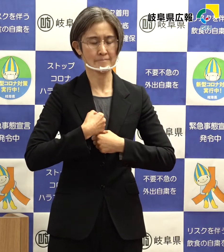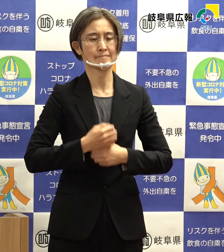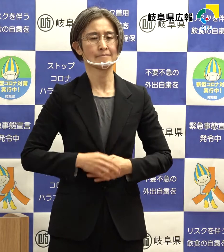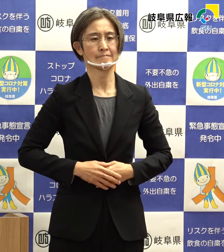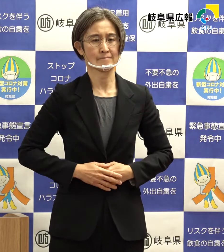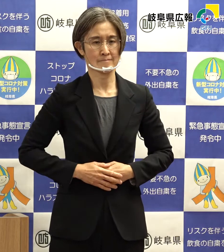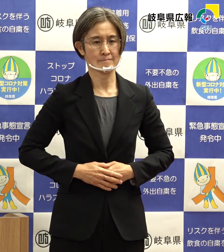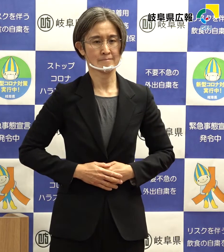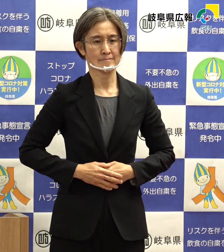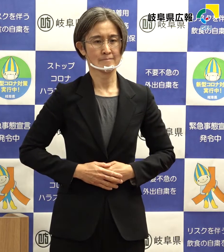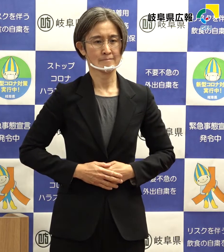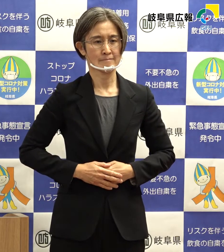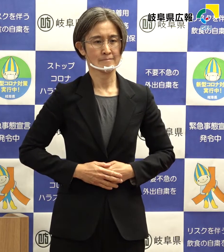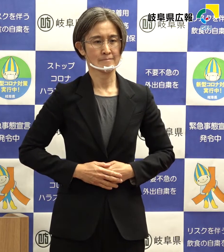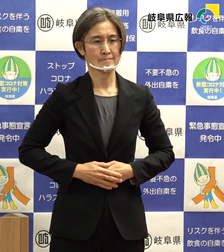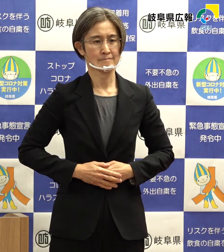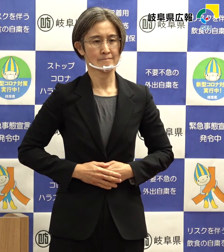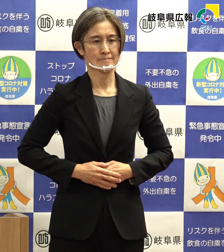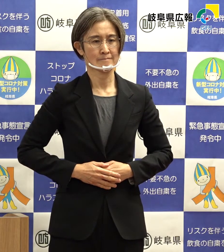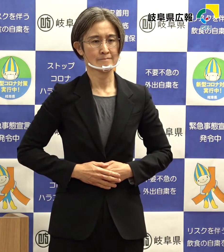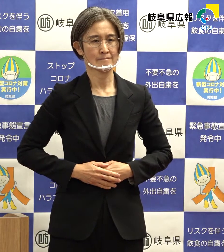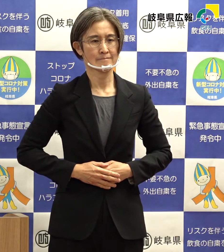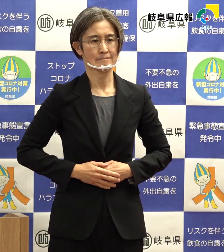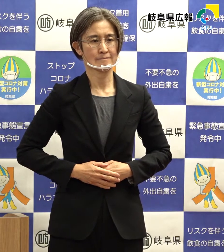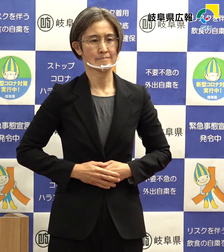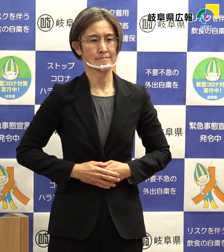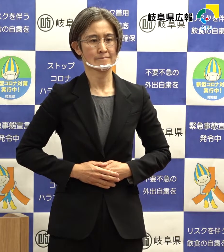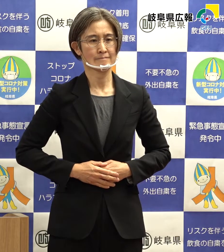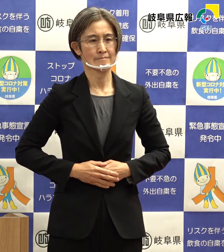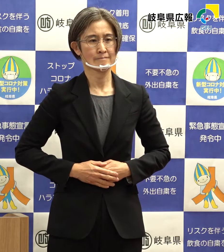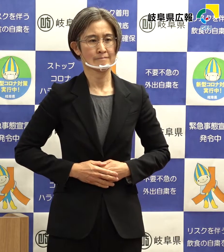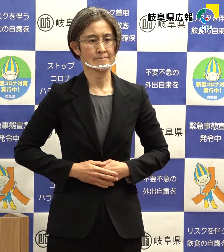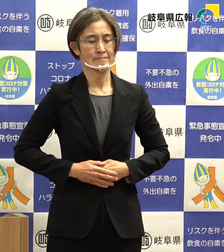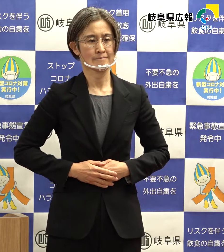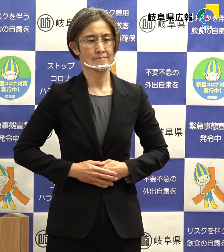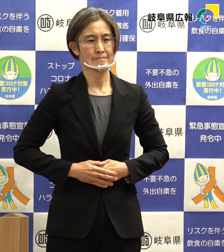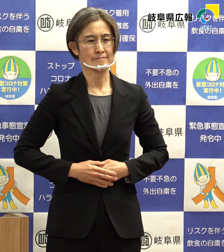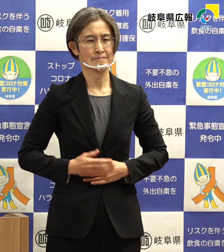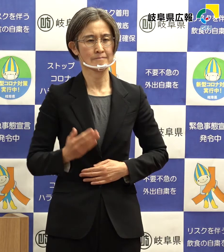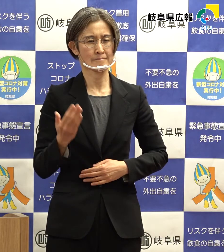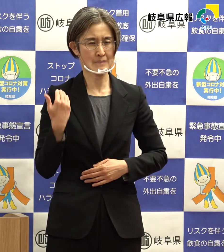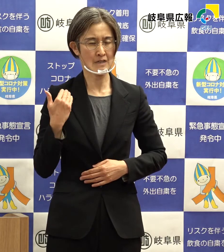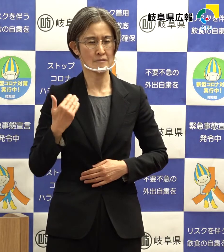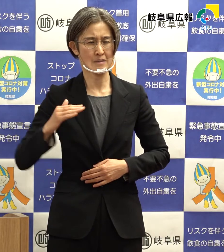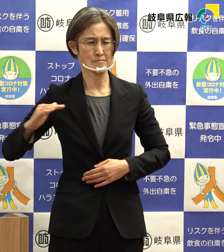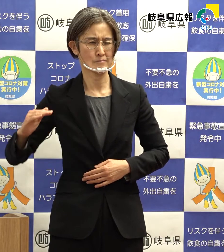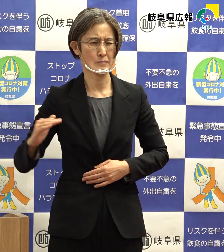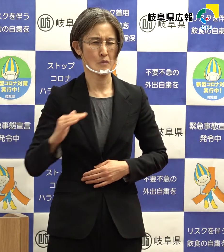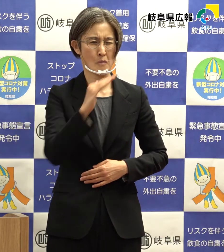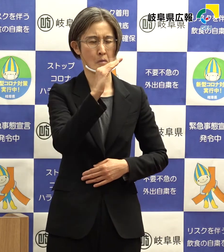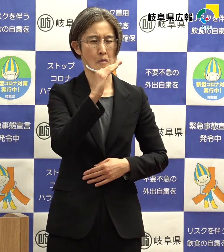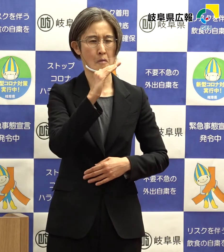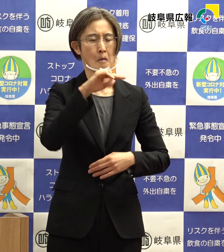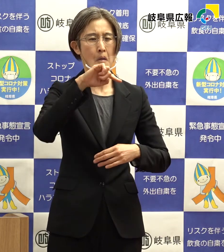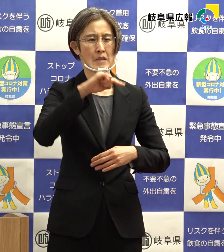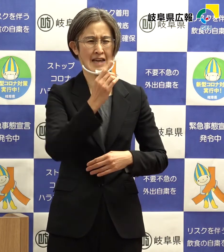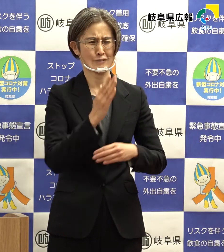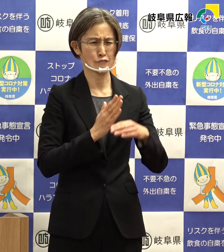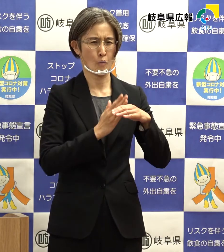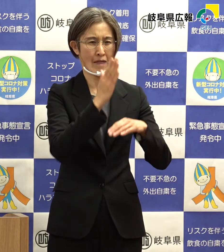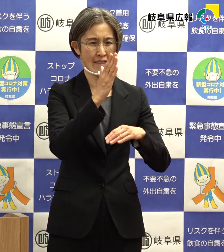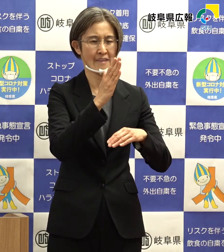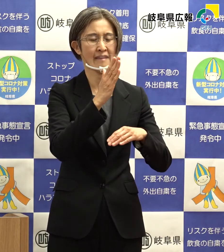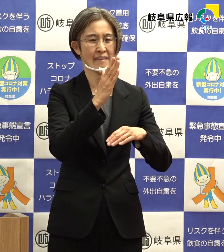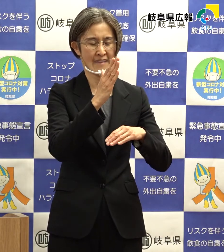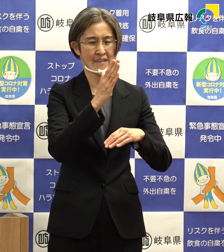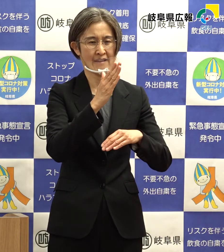ども、まあ、一時のように、まあ、一直線にこう右肩上がりで、まあ、100を突破してですね、100台の数